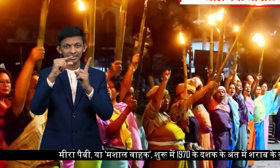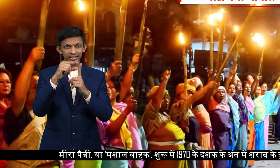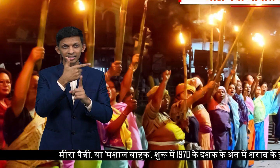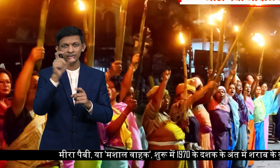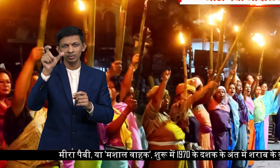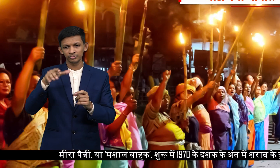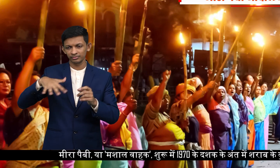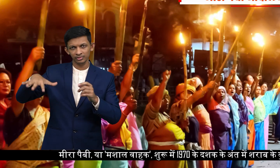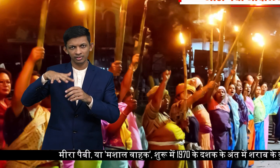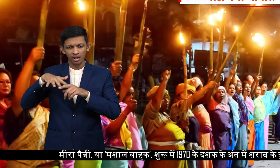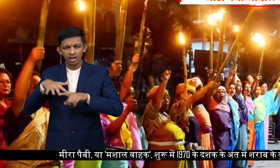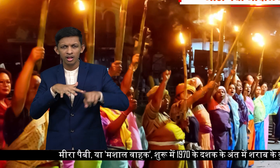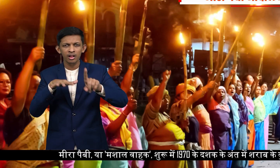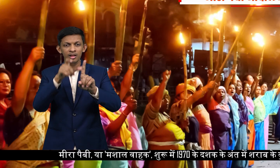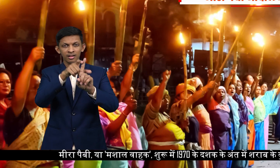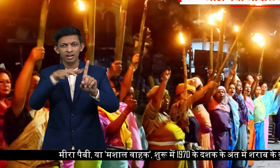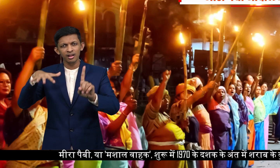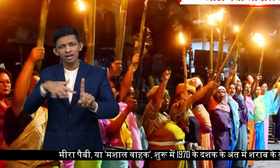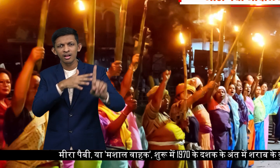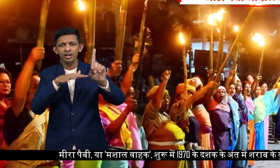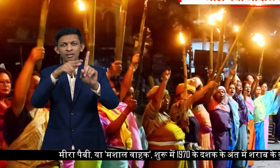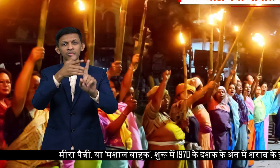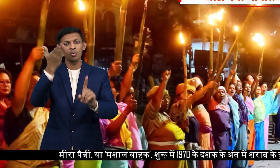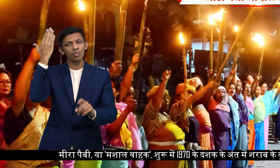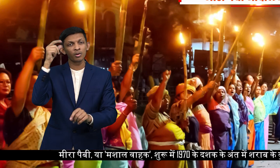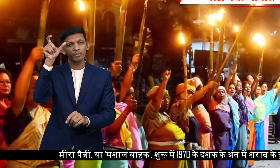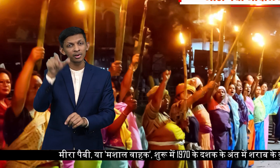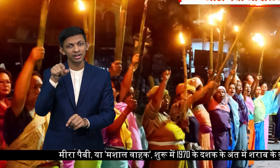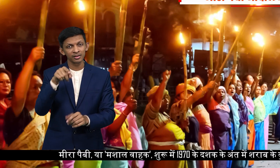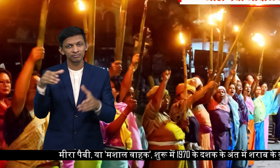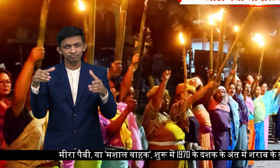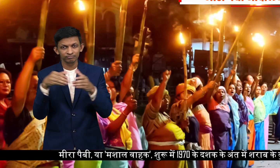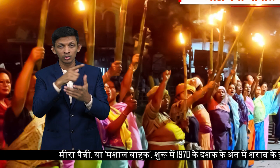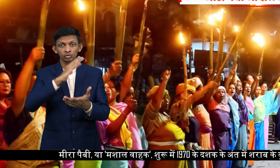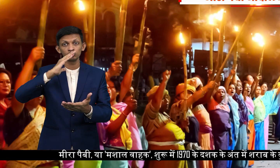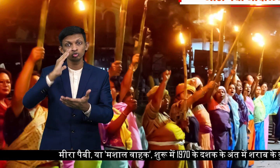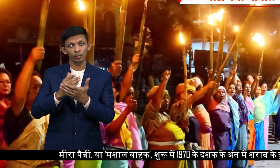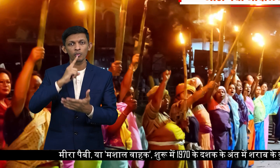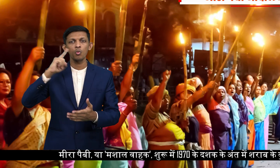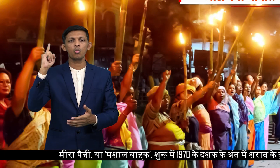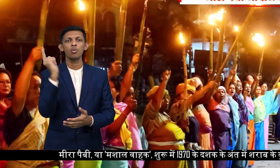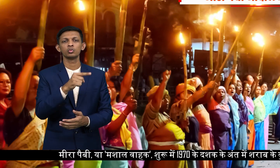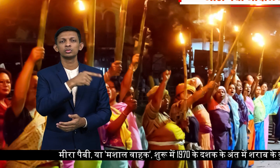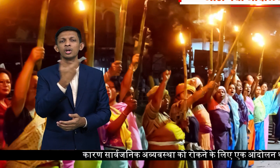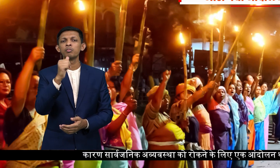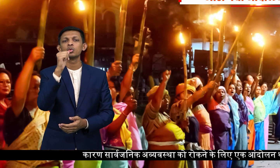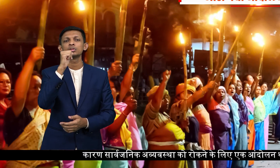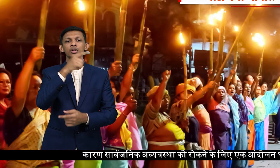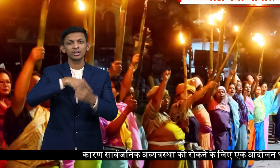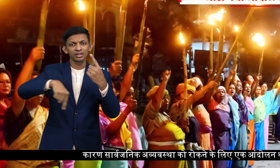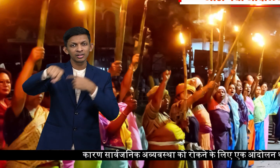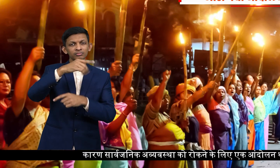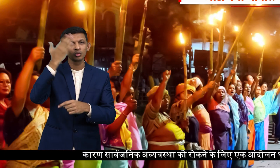मीरा पेंबी या मशाल वाहक शुरू में 1970 के दशक के अंत में शराब के दुरुपयोग के